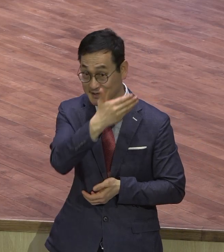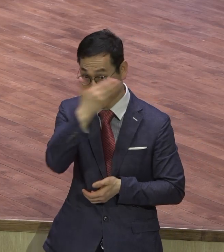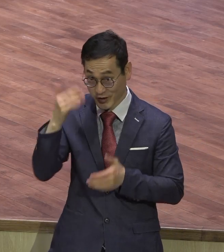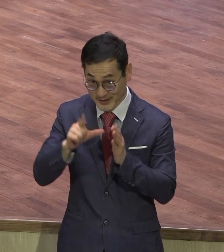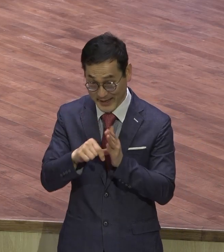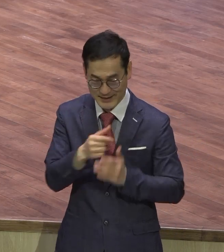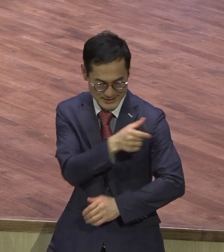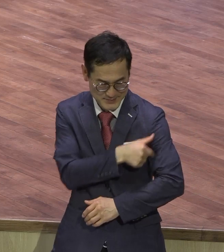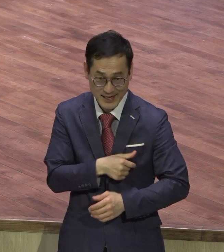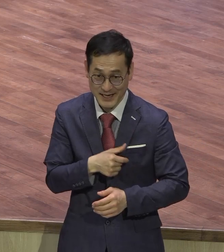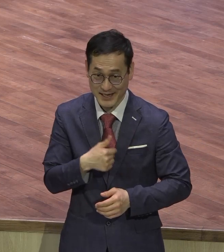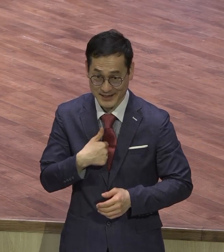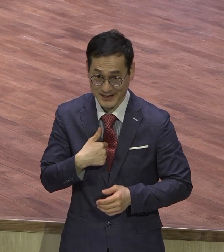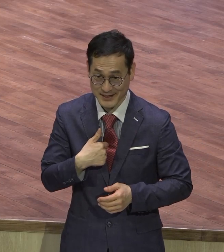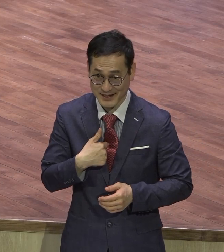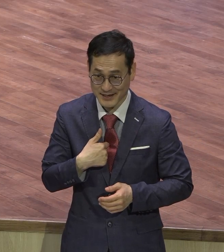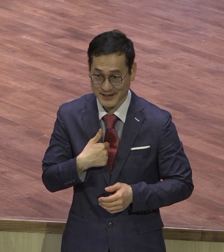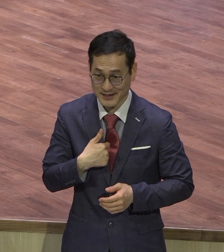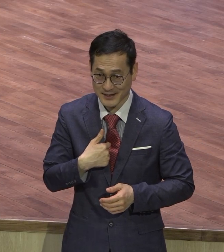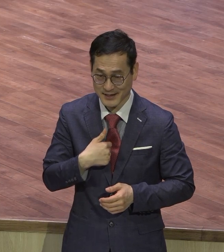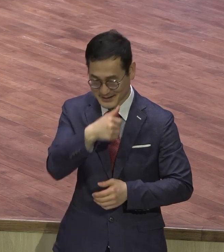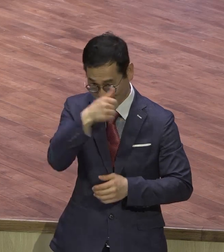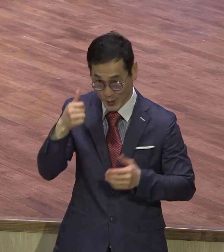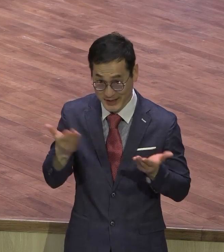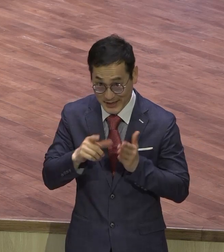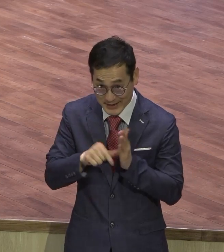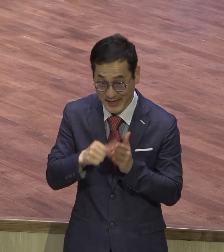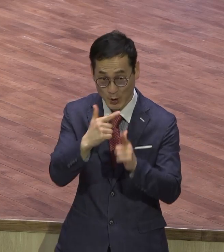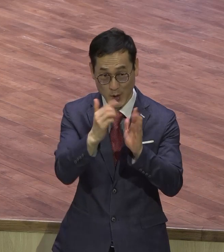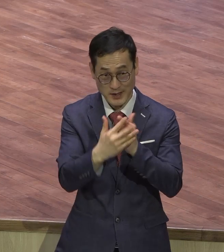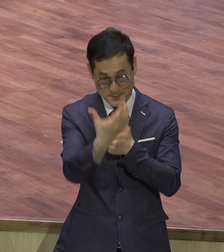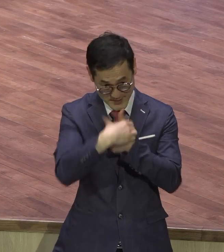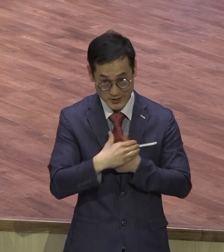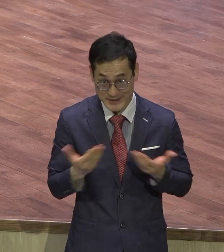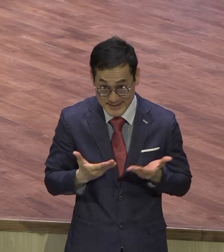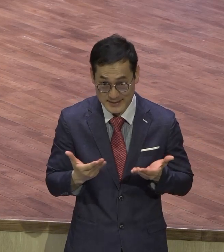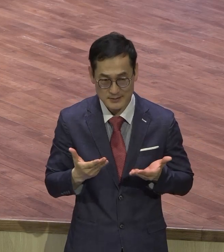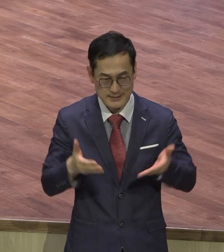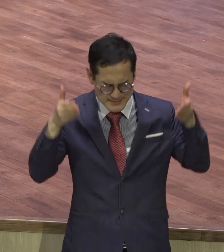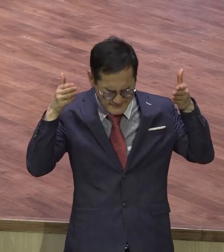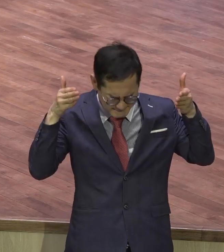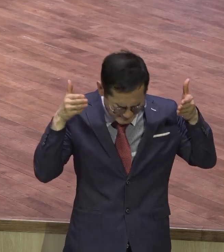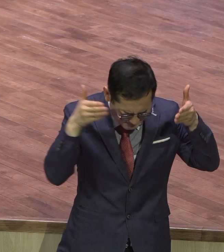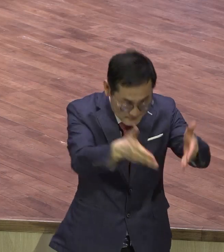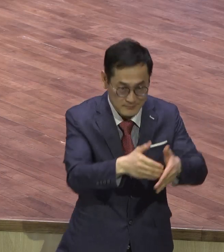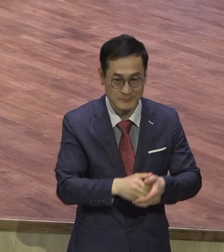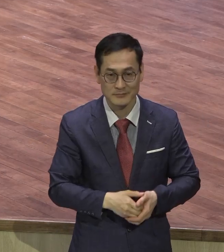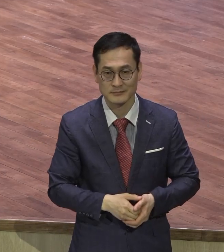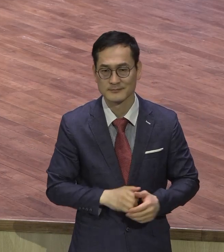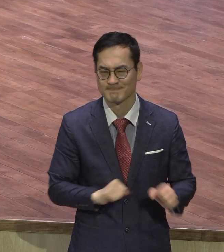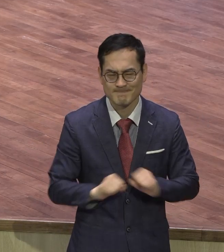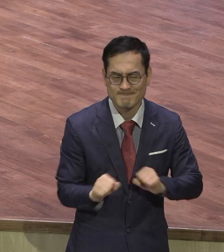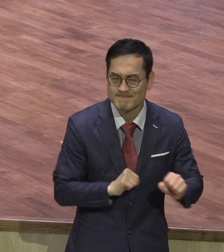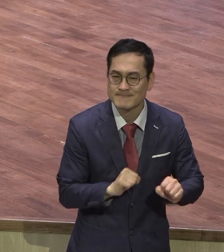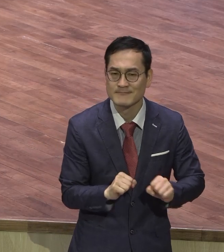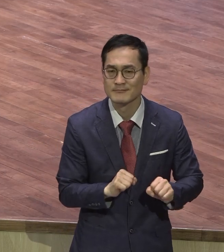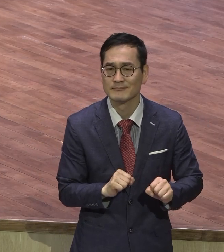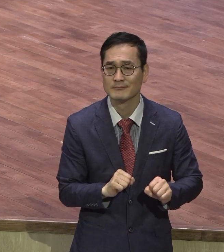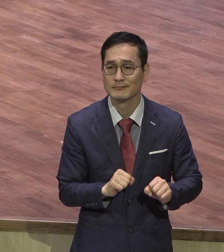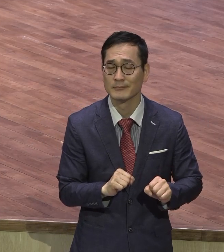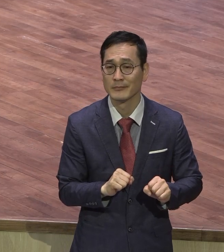때 교회에 맡겨주신 직분, 교회 봉헌해서 올인해버렸다니까. 여러분,